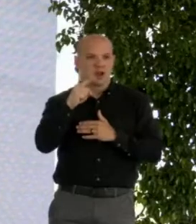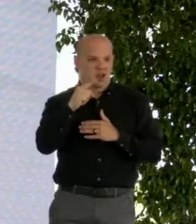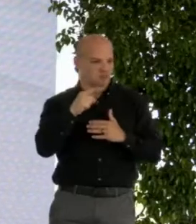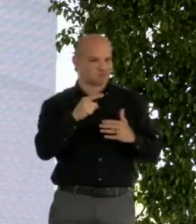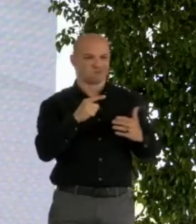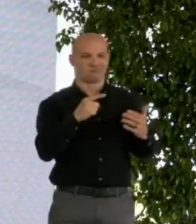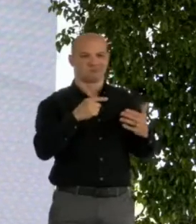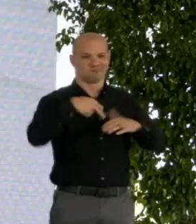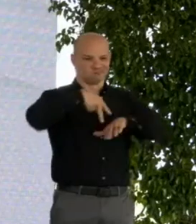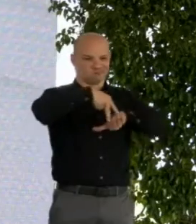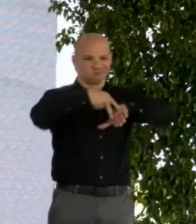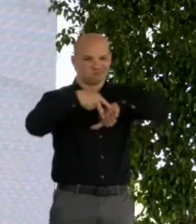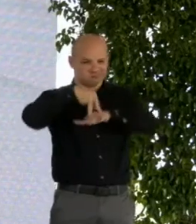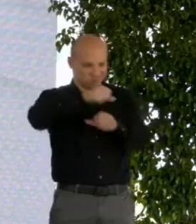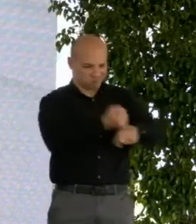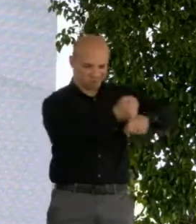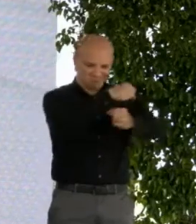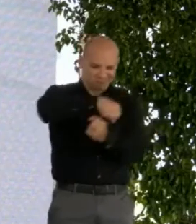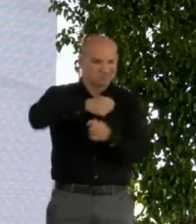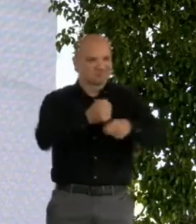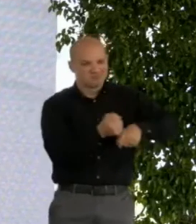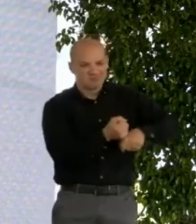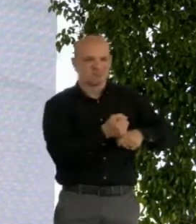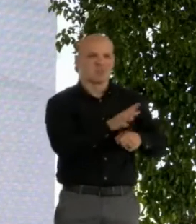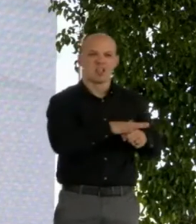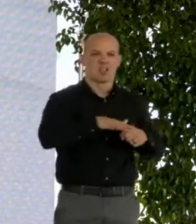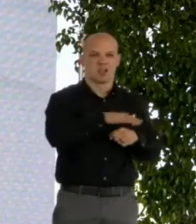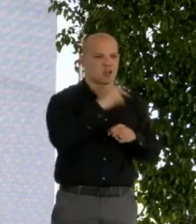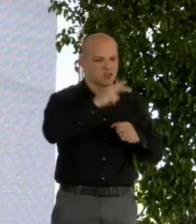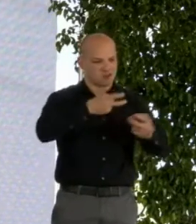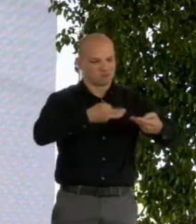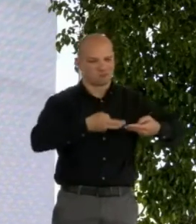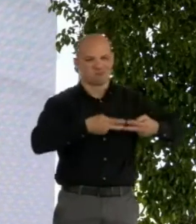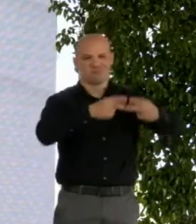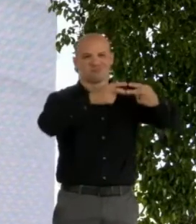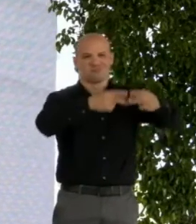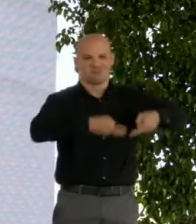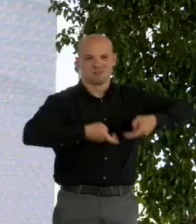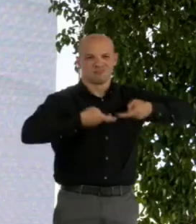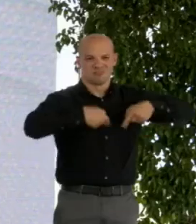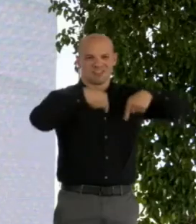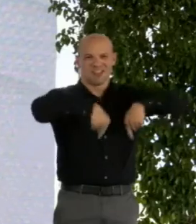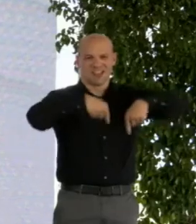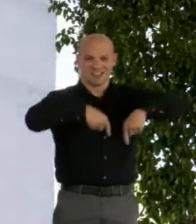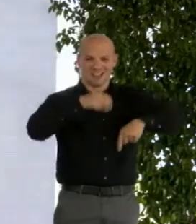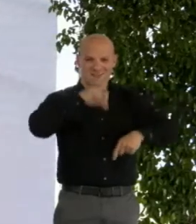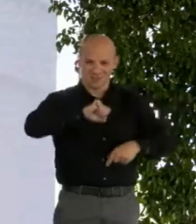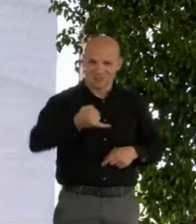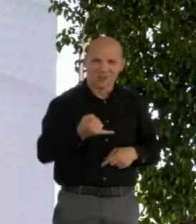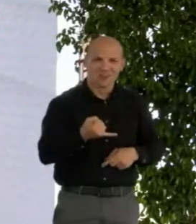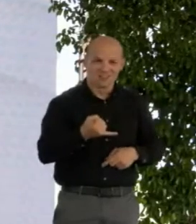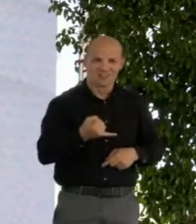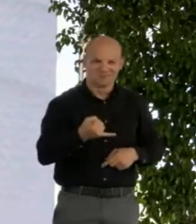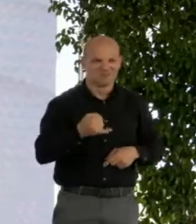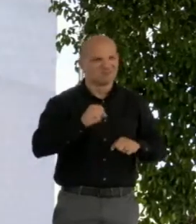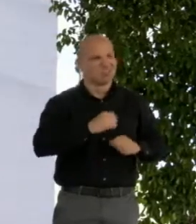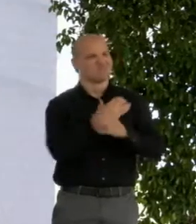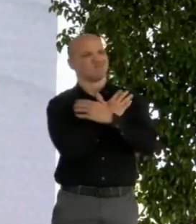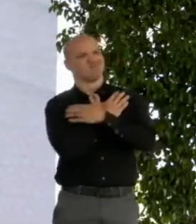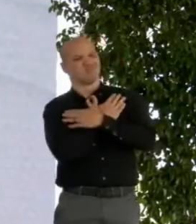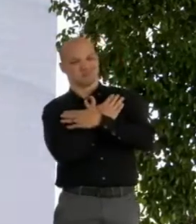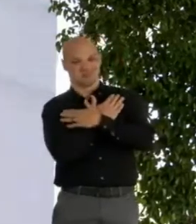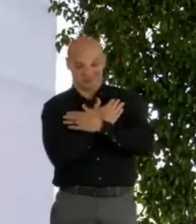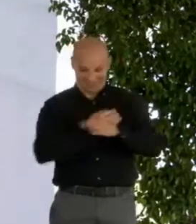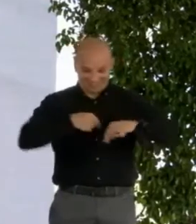el paddleboarding y áreas para relajarse en hamacas aquí mismo en el viejo San Juan. Esta va a ser